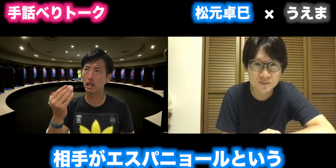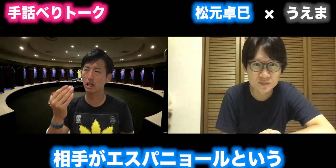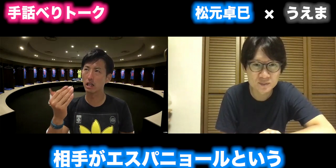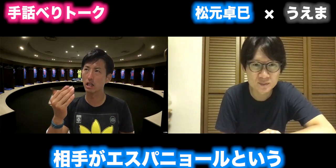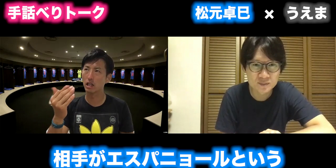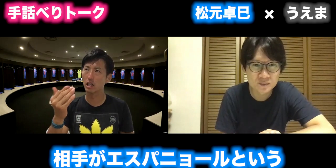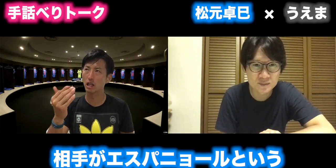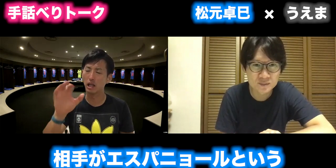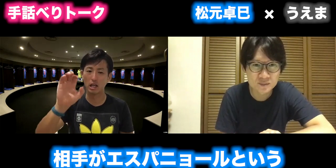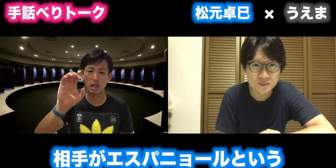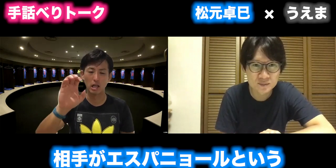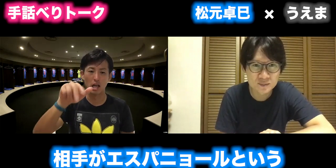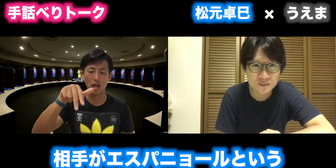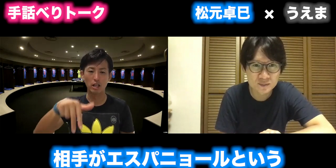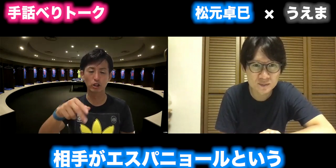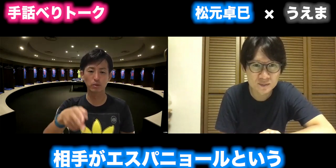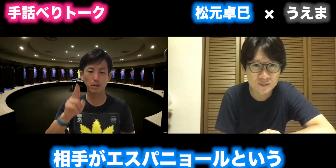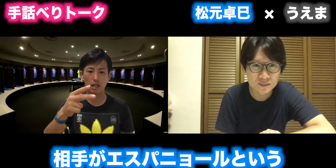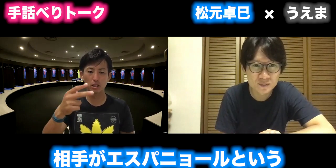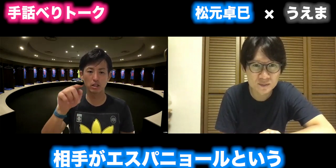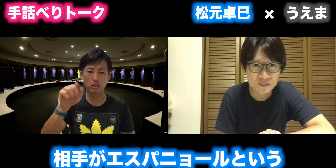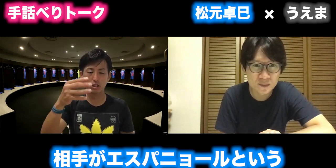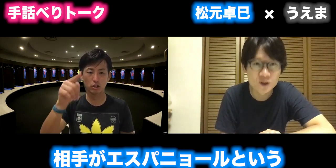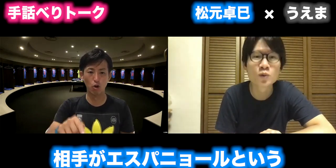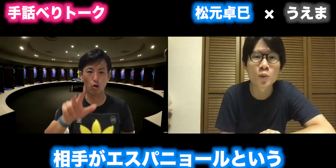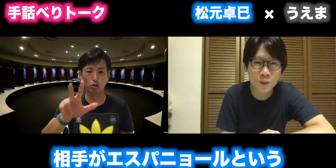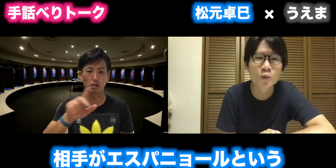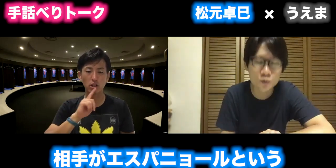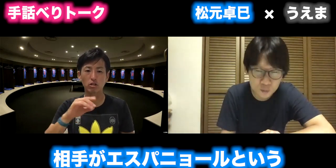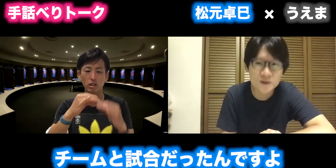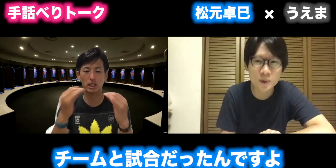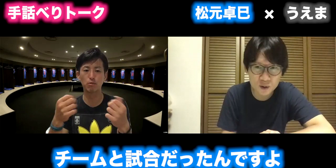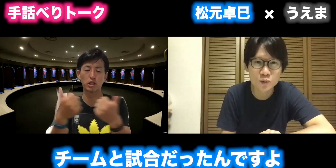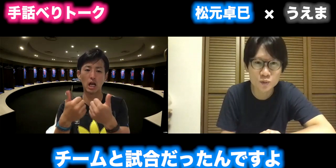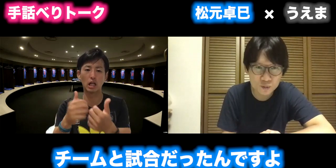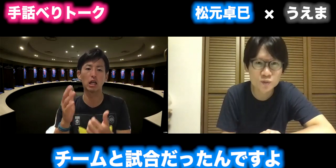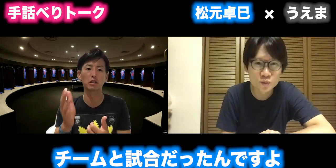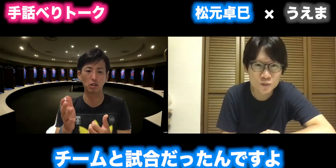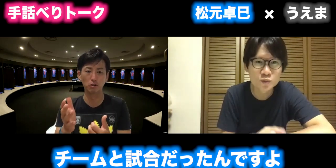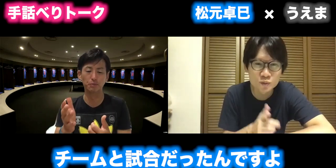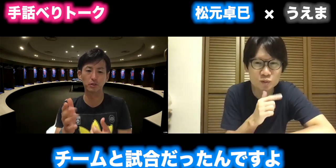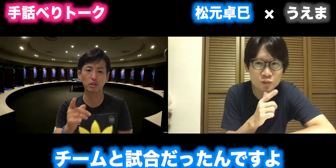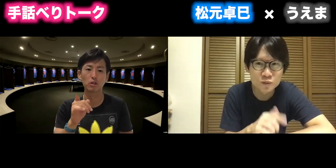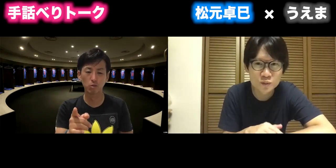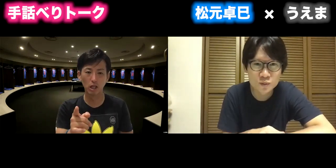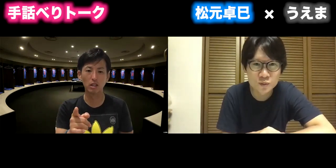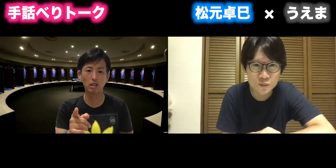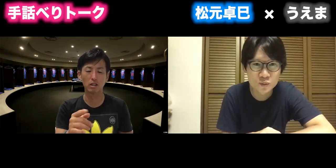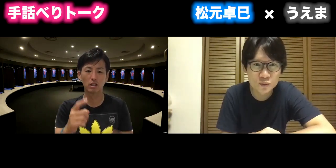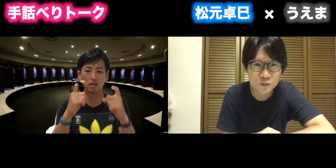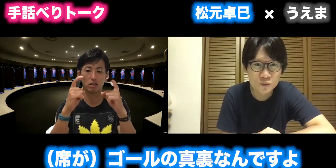がえスーパー両ルっていうチームの試合だったんですけど